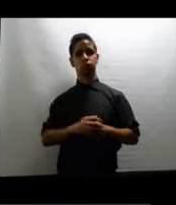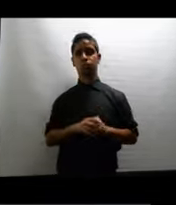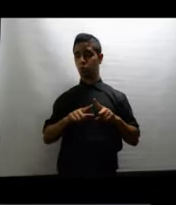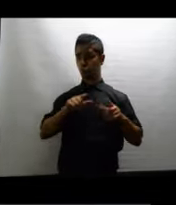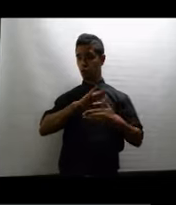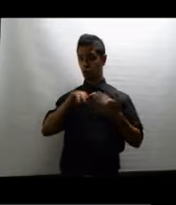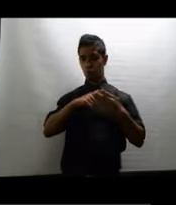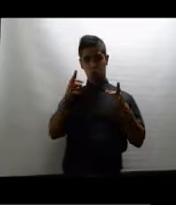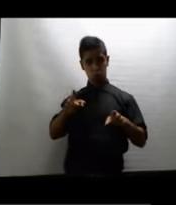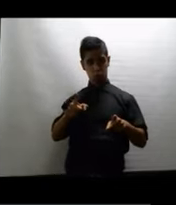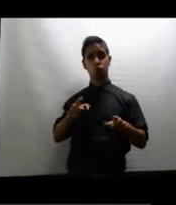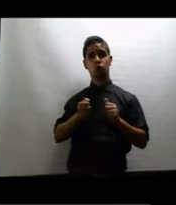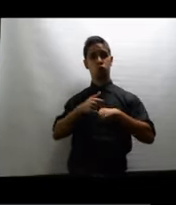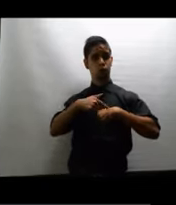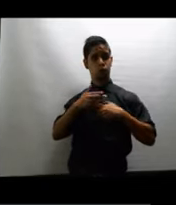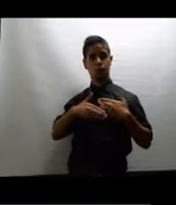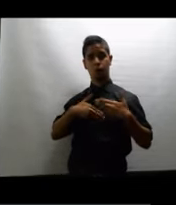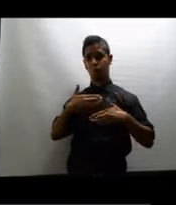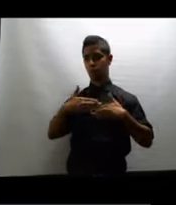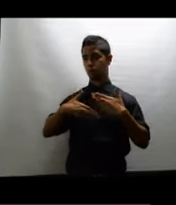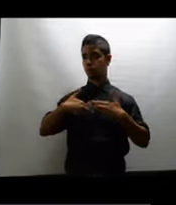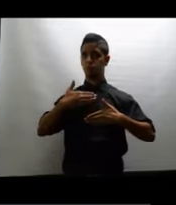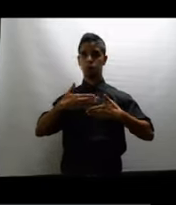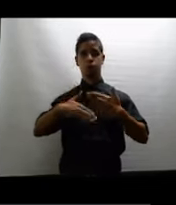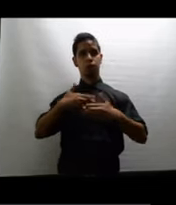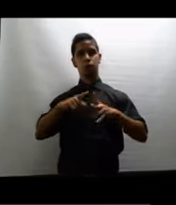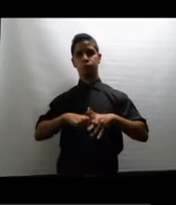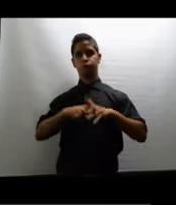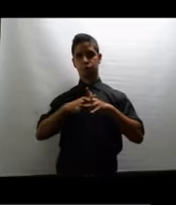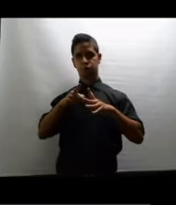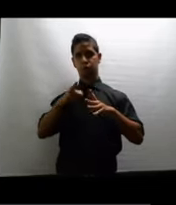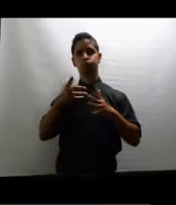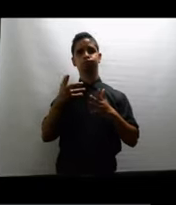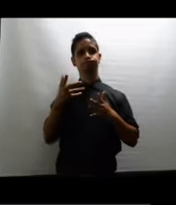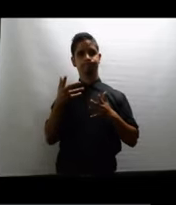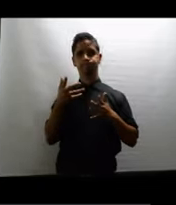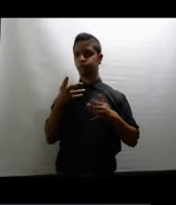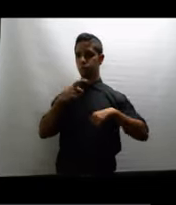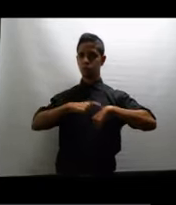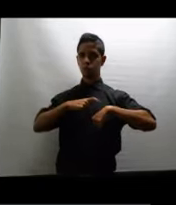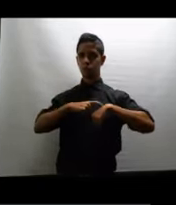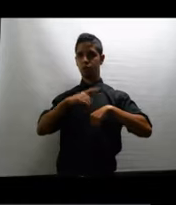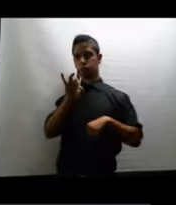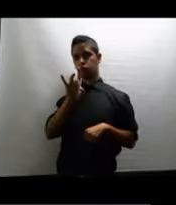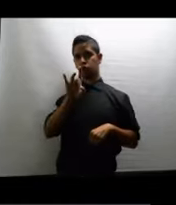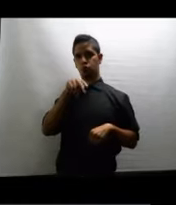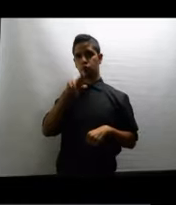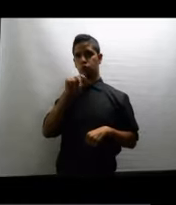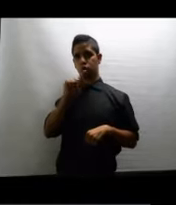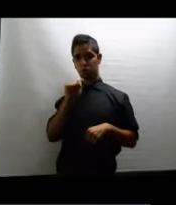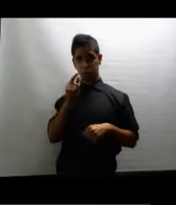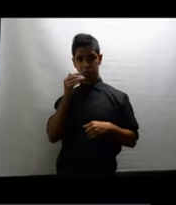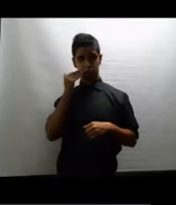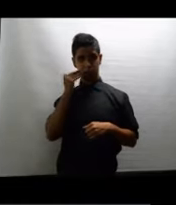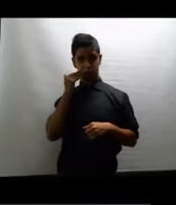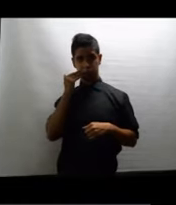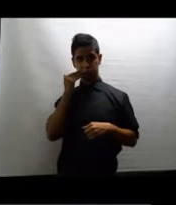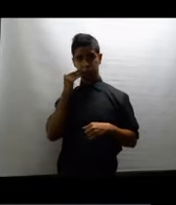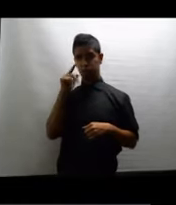y después surgen las figuras que... Hay una etapa de Ocho Puertas que luego de